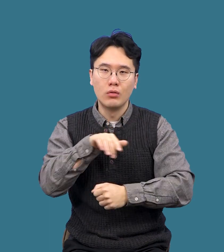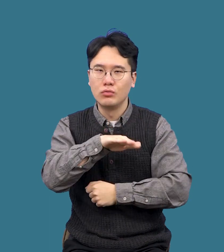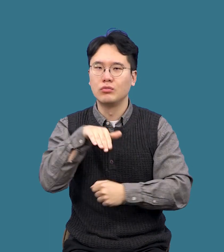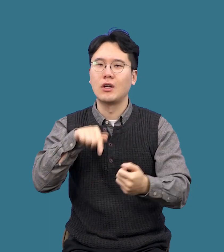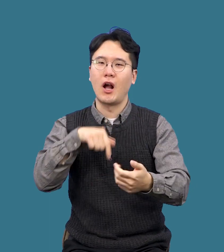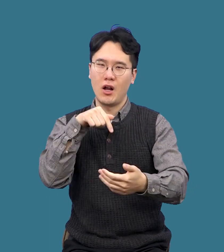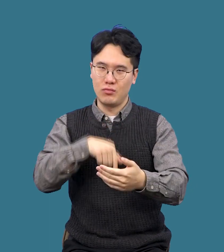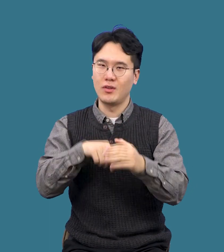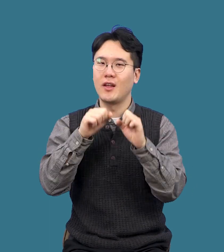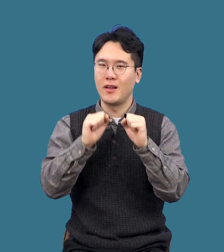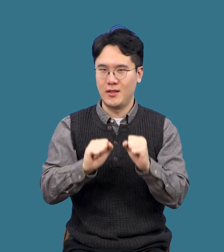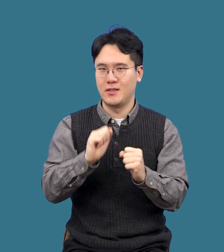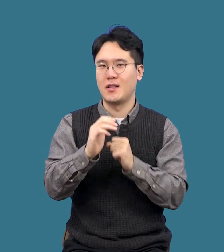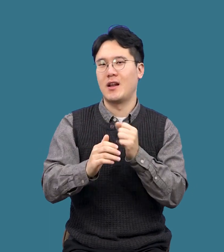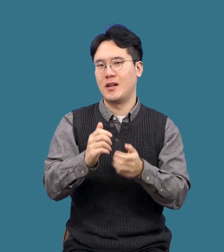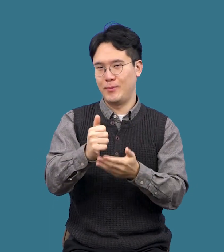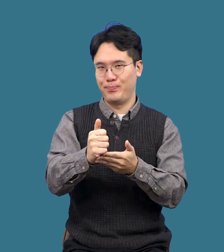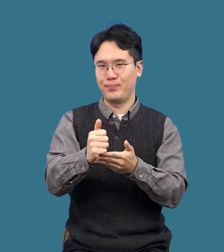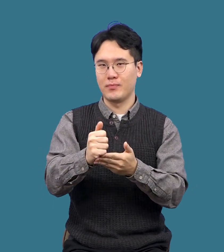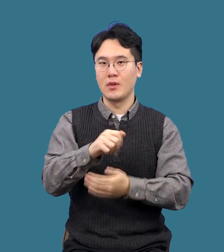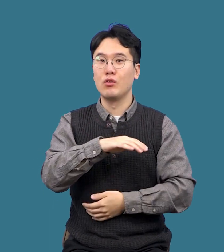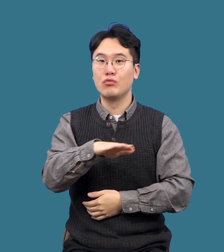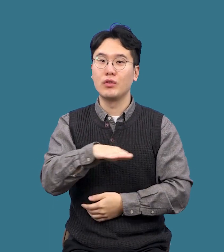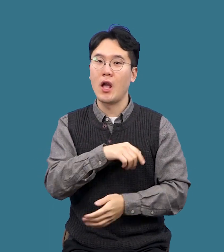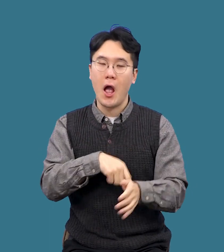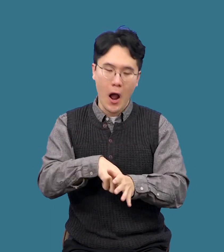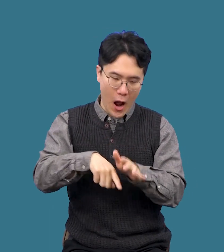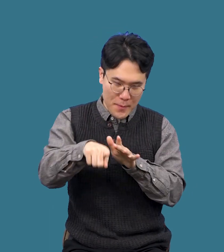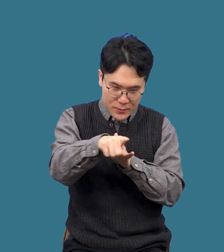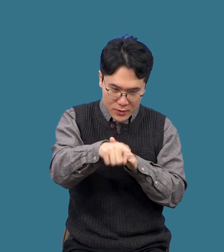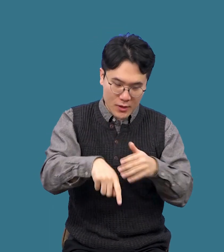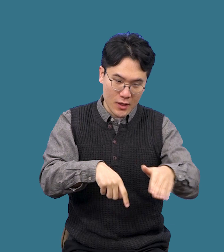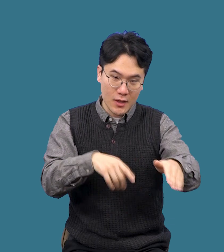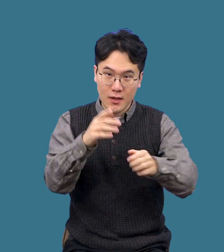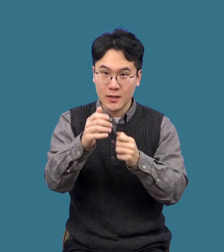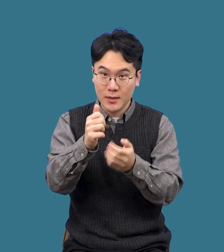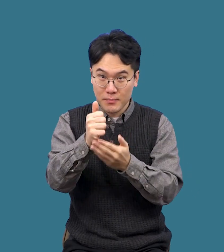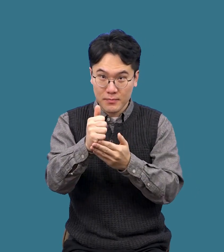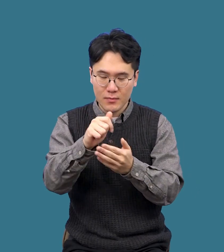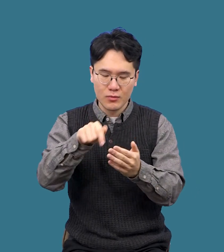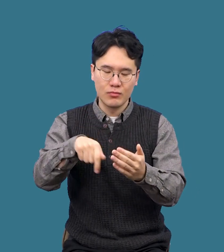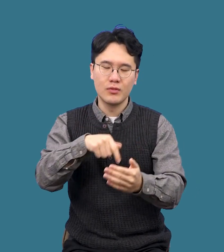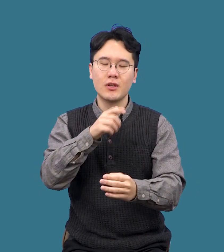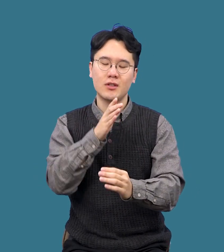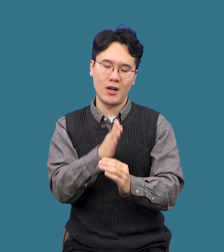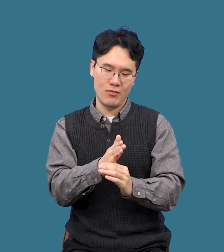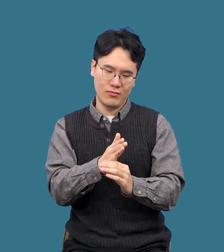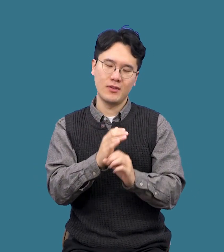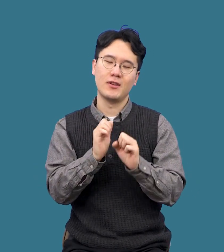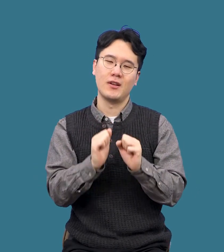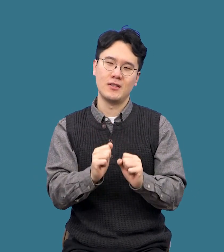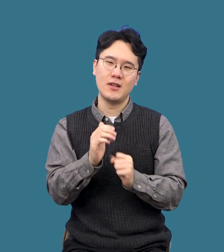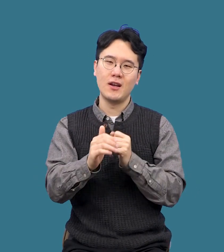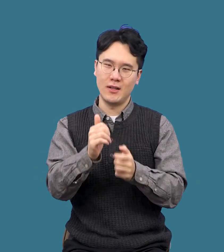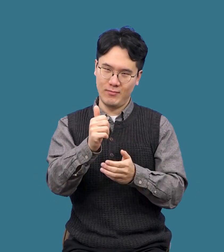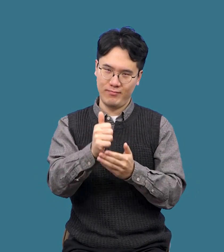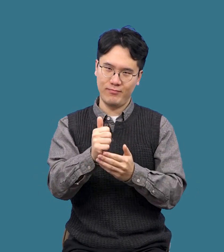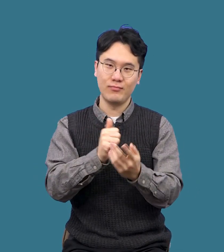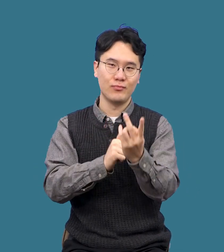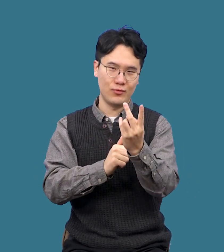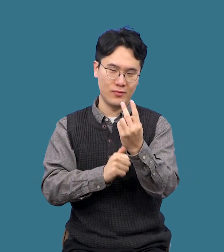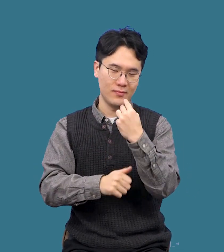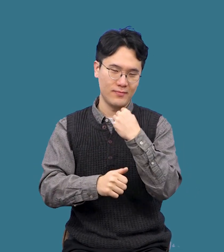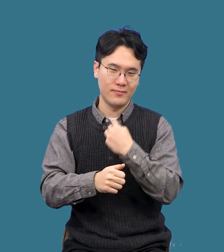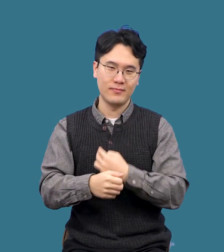계신 하나님, 우리 앞서 가시는 하나님, 우리 가운데 계시는 하나님. 하여간 이스라엘 백성들로